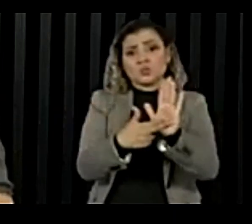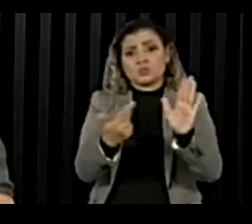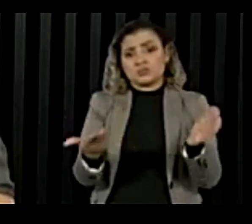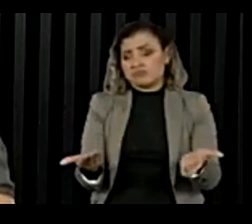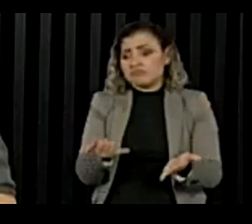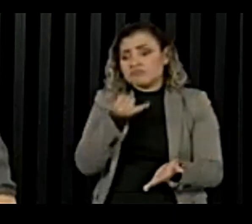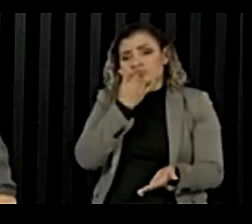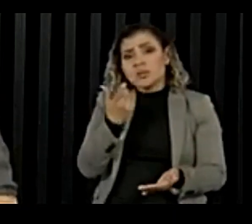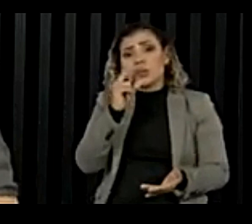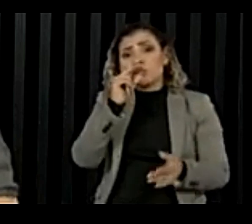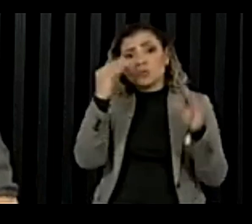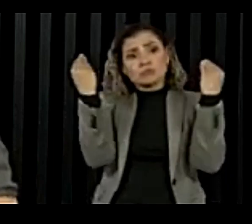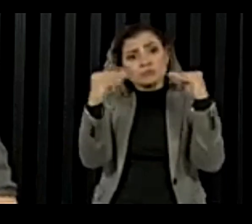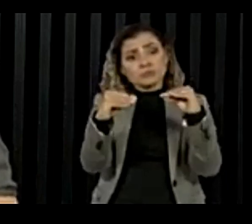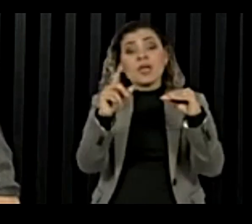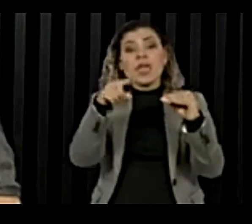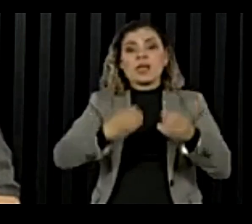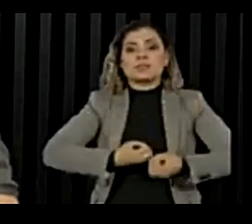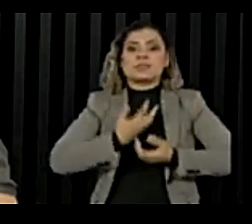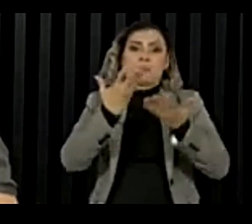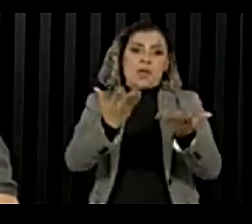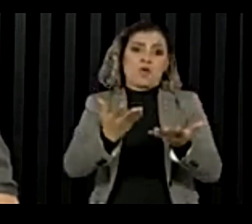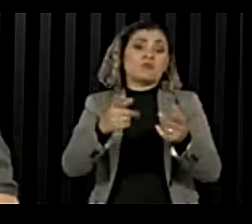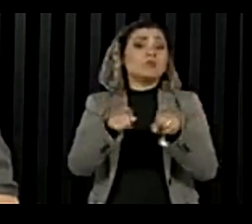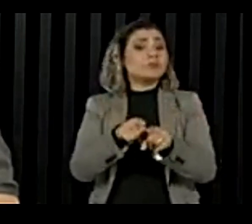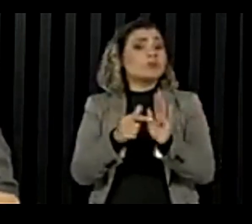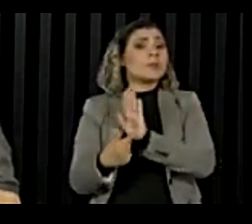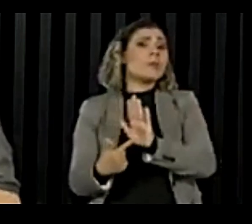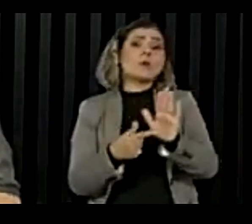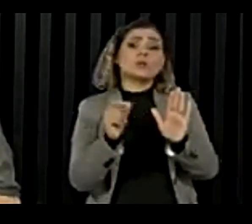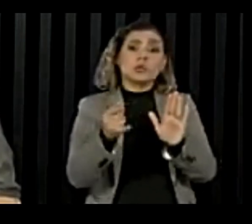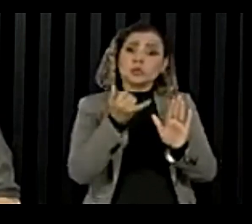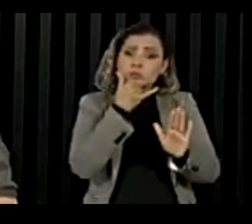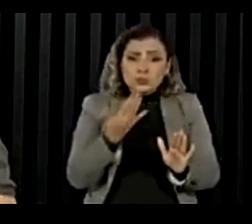eu tuitei, na verdade, como um desabafo e também para mostrar que não